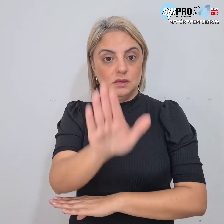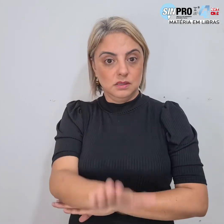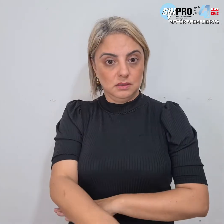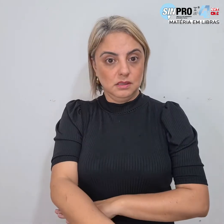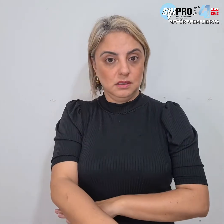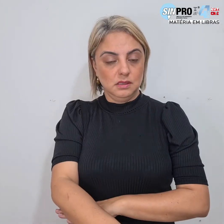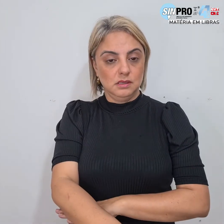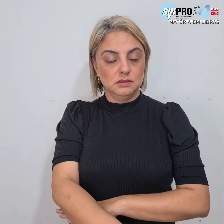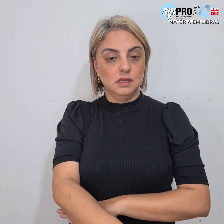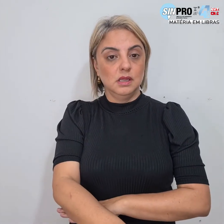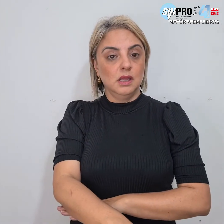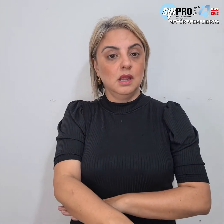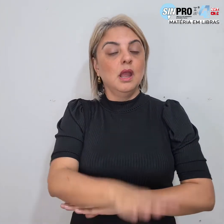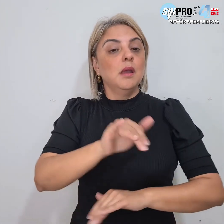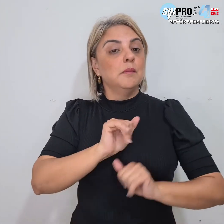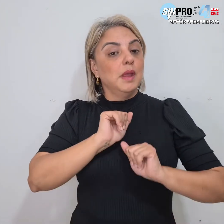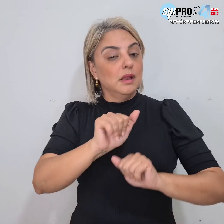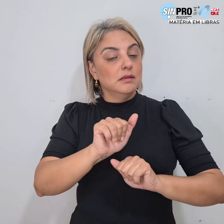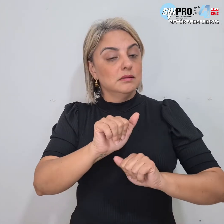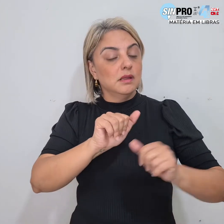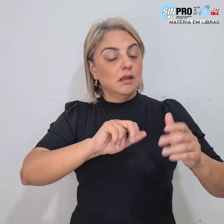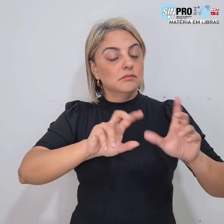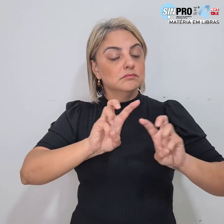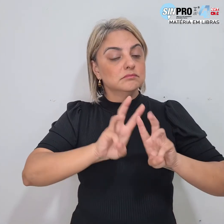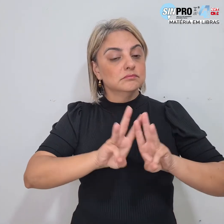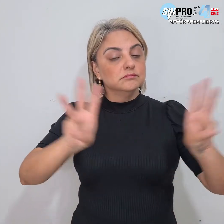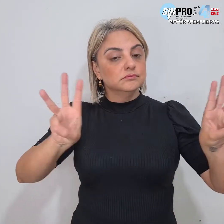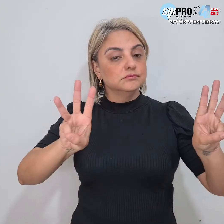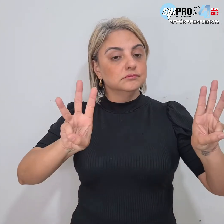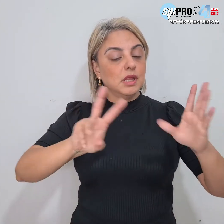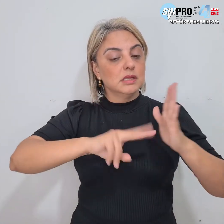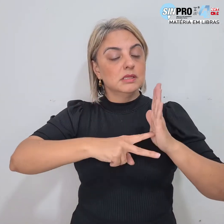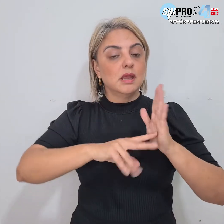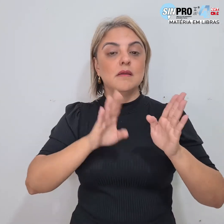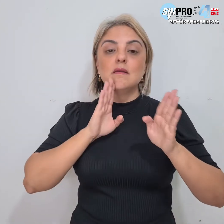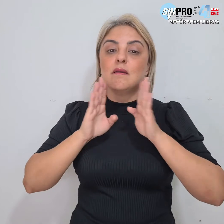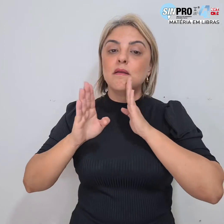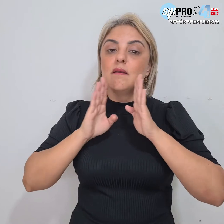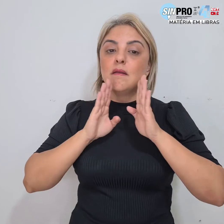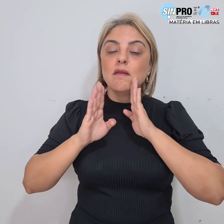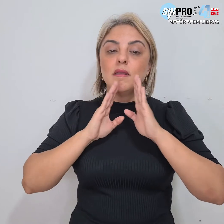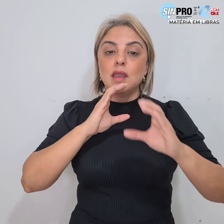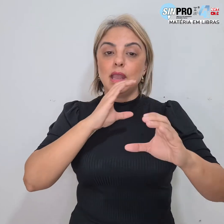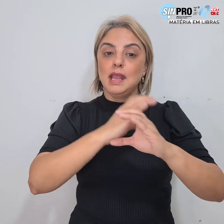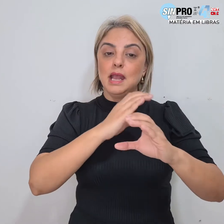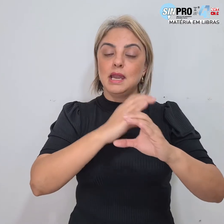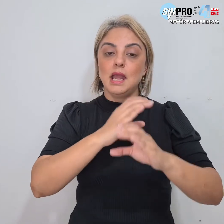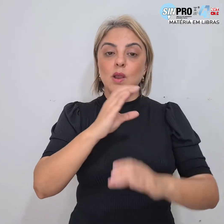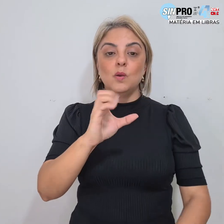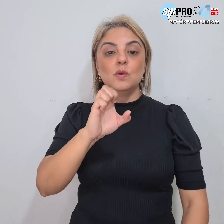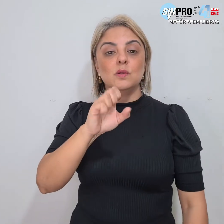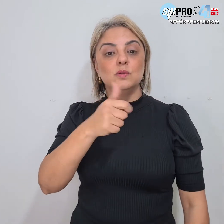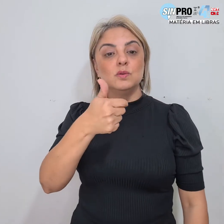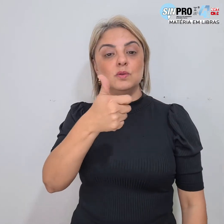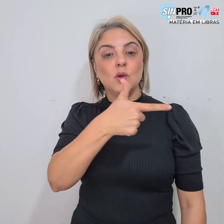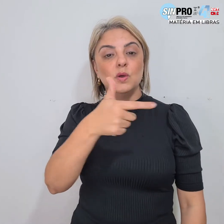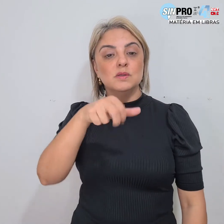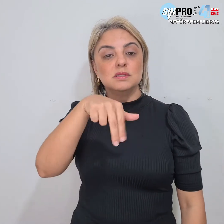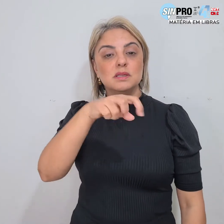horas da tarde, pela página eletrônica do CIMPRO DF no Facebook, pelo canal 12 da NET e pelo